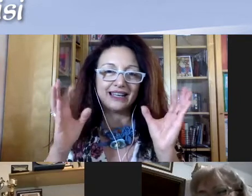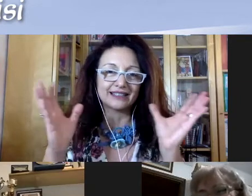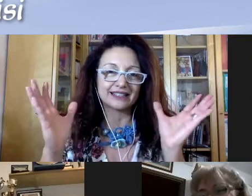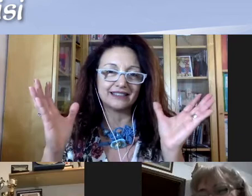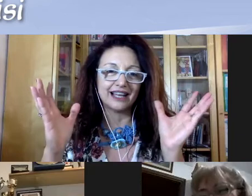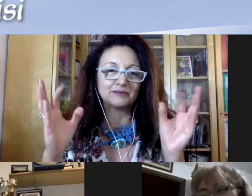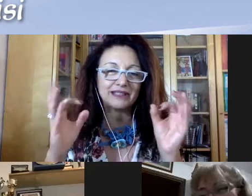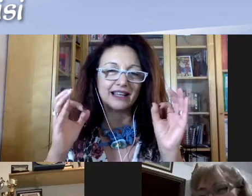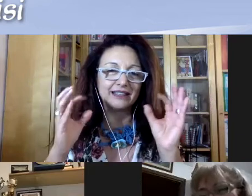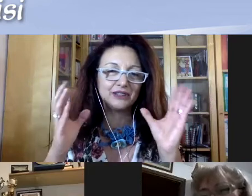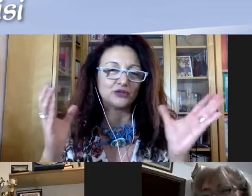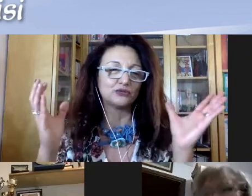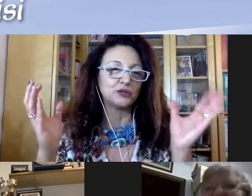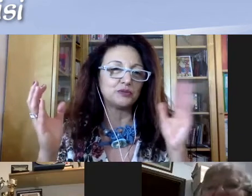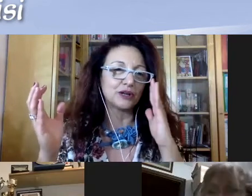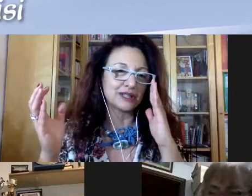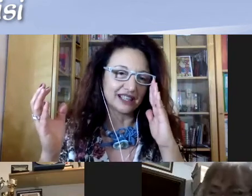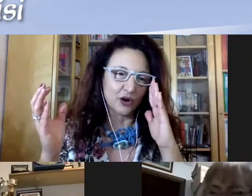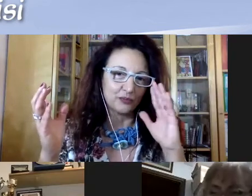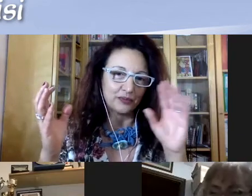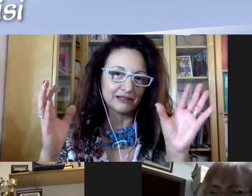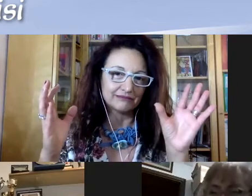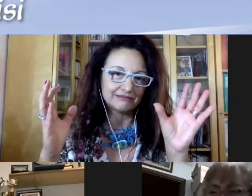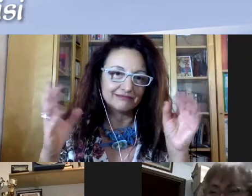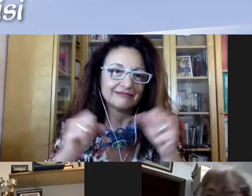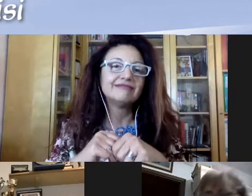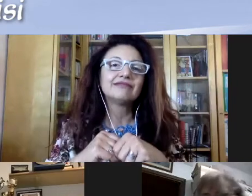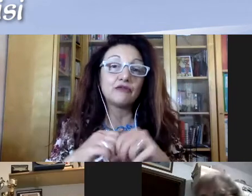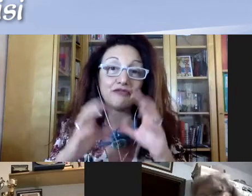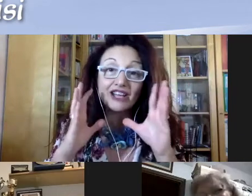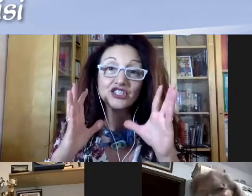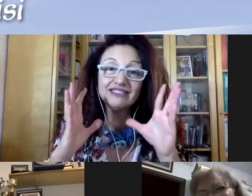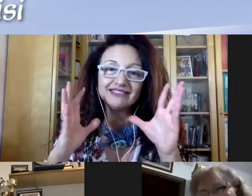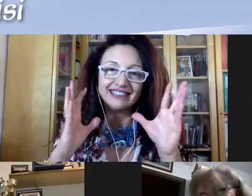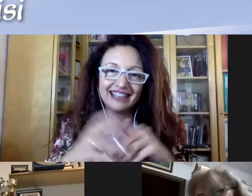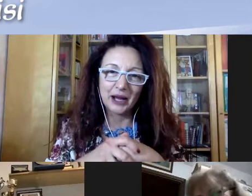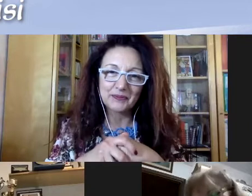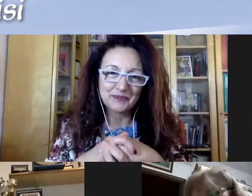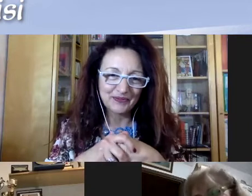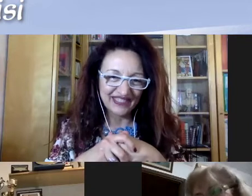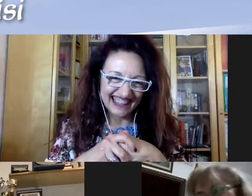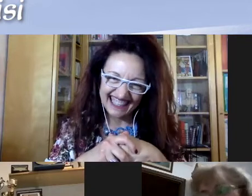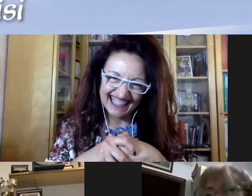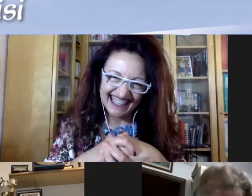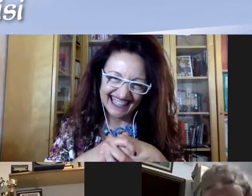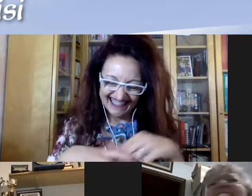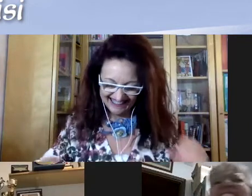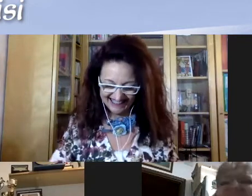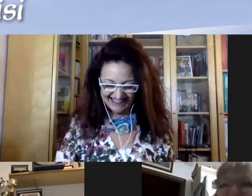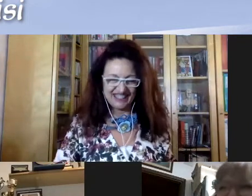Casa Gualerzi. Aspettatevi di tutto di più da questa coppia. Che No, fascinabile.